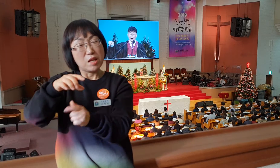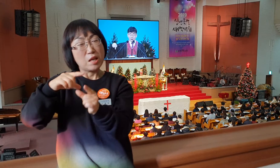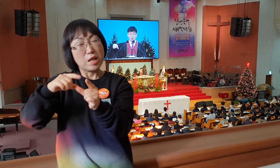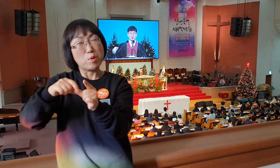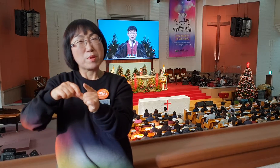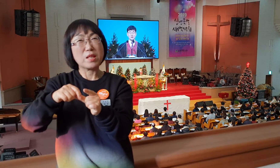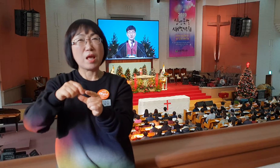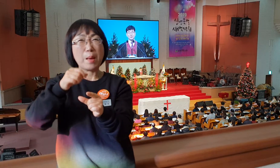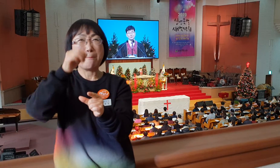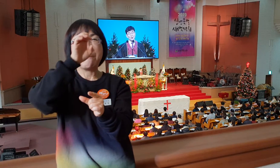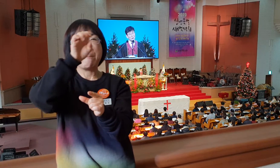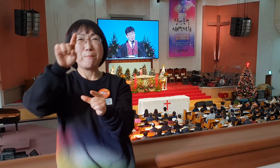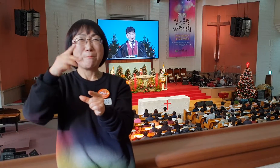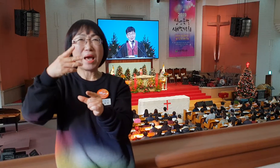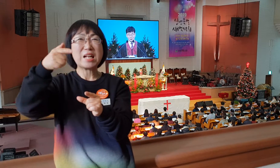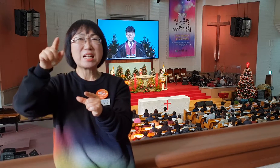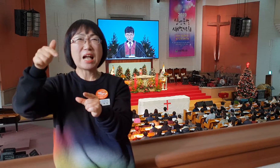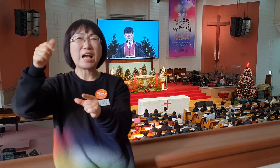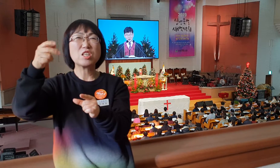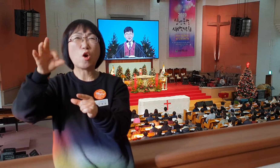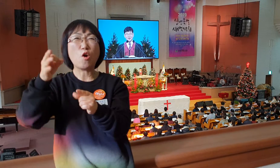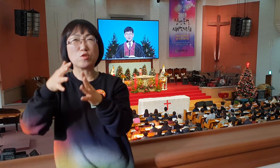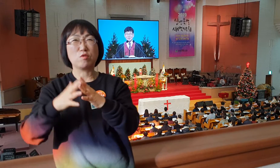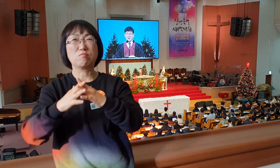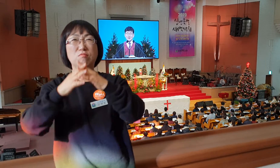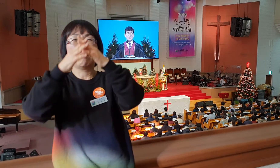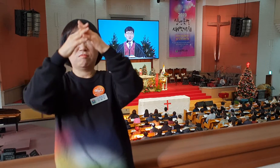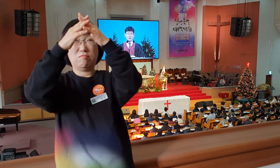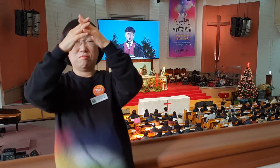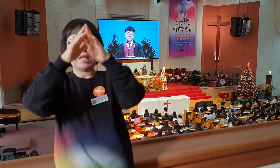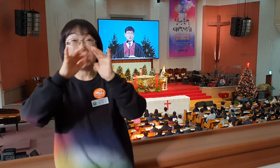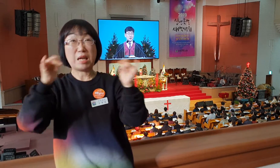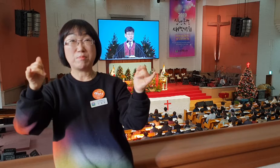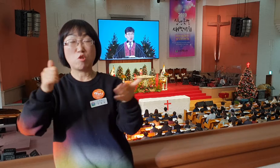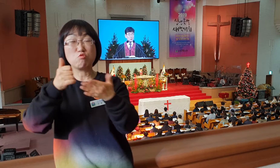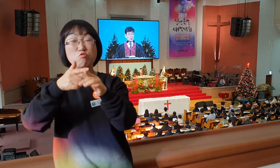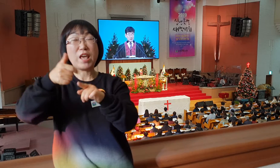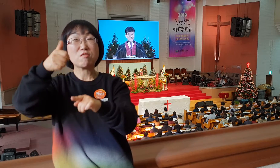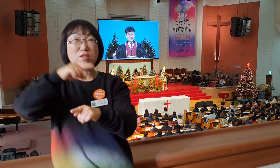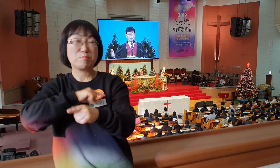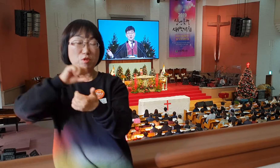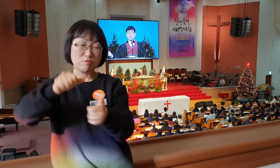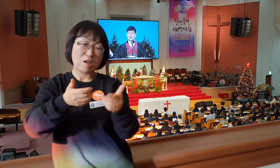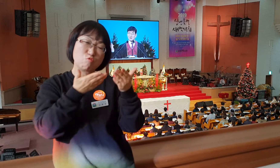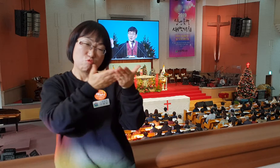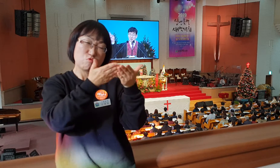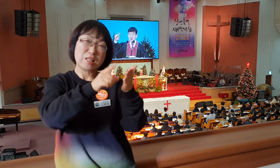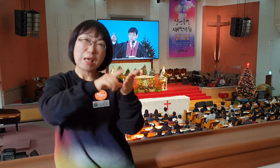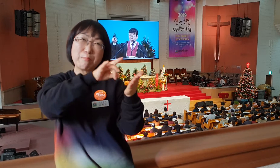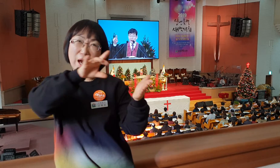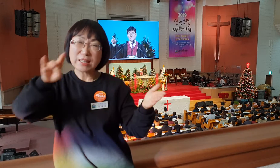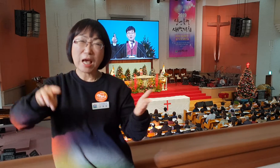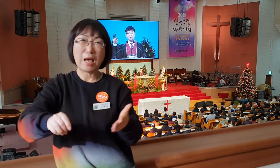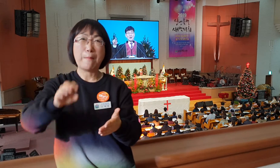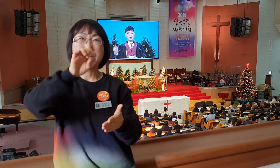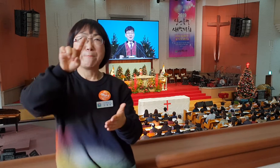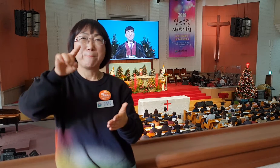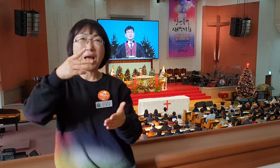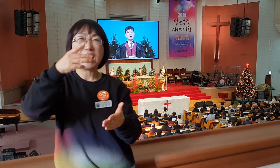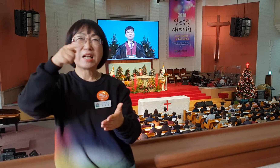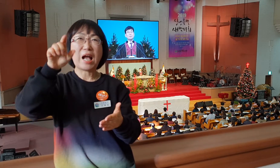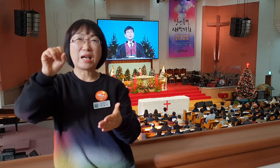팔각형으로 지어져 있어요. 왜 팔각형으로 지어져 있는지 아세요? 사람들은 주유기의 수의 이름으로 세례를 줄 때마다 늘 팔각형,